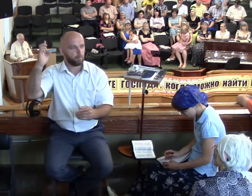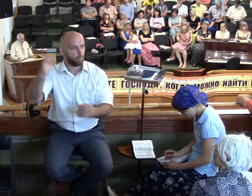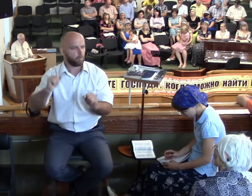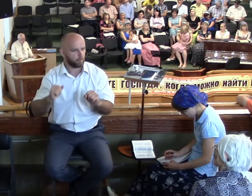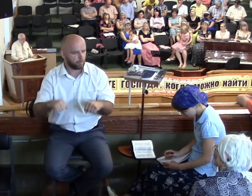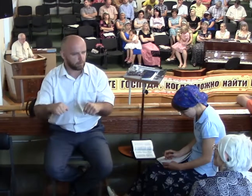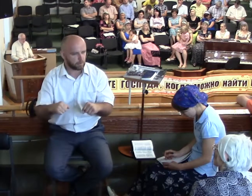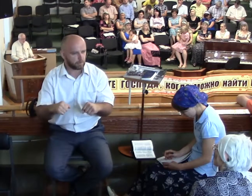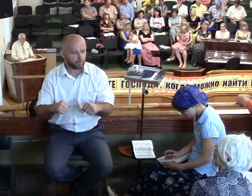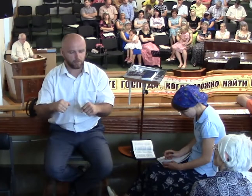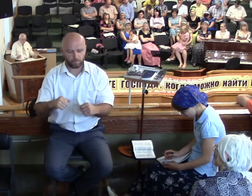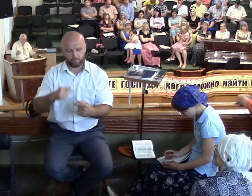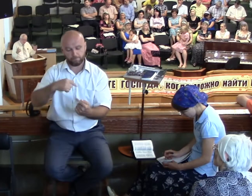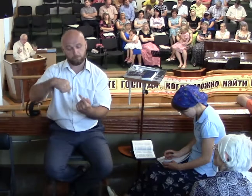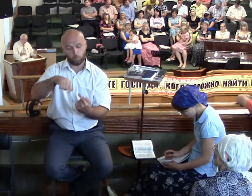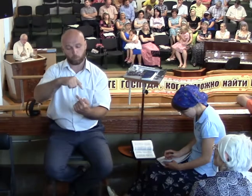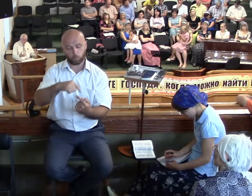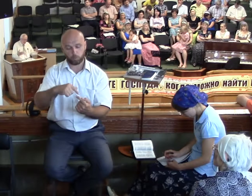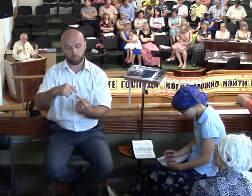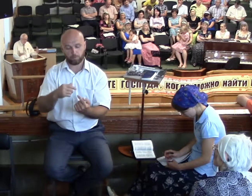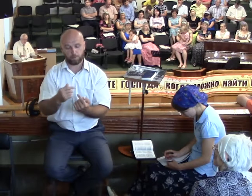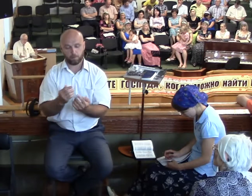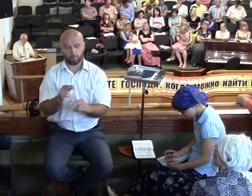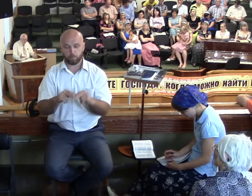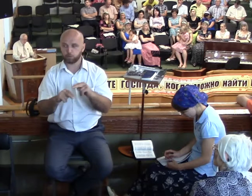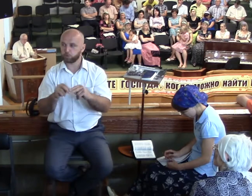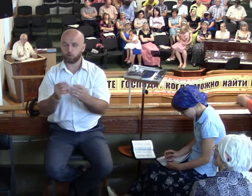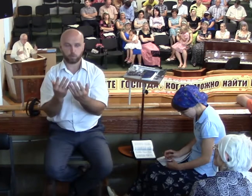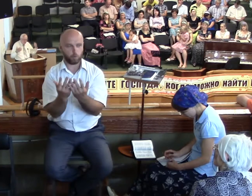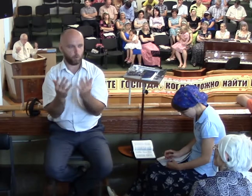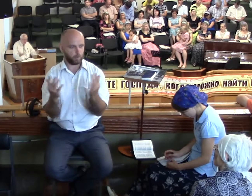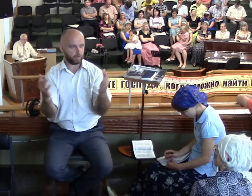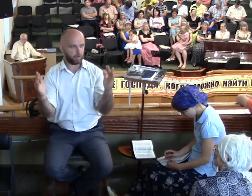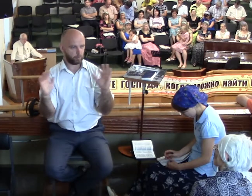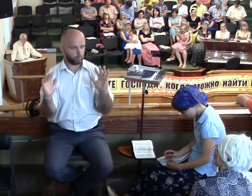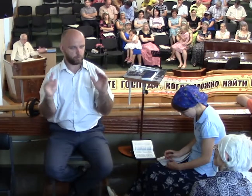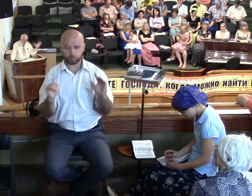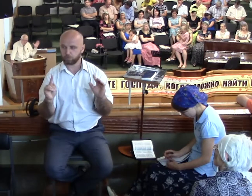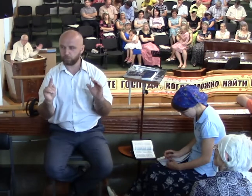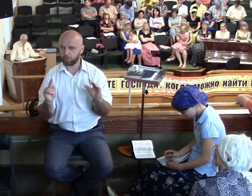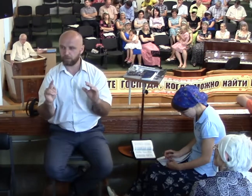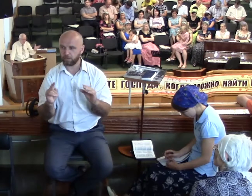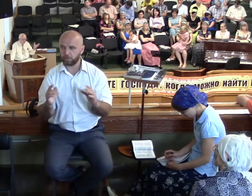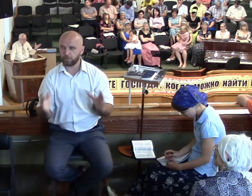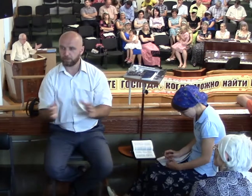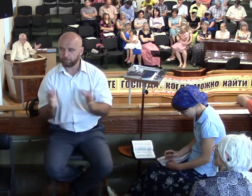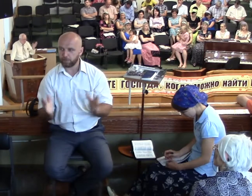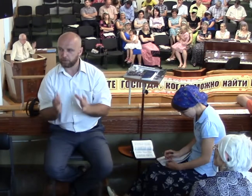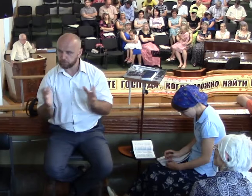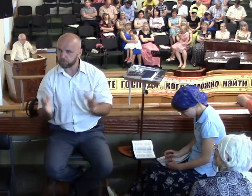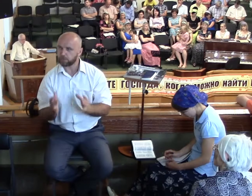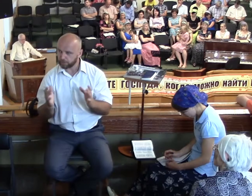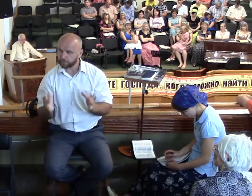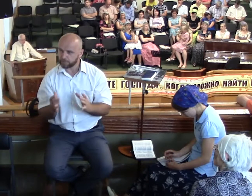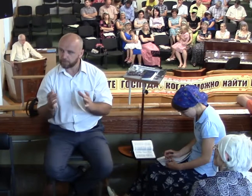которое приняли они, у них забирали, их убивали, их казнили, их выгоняли, а